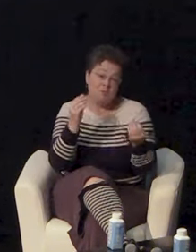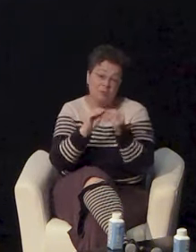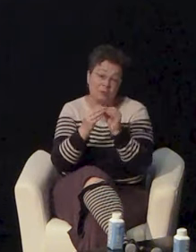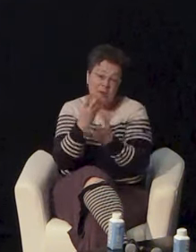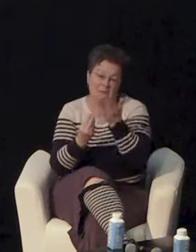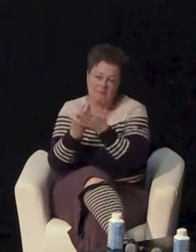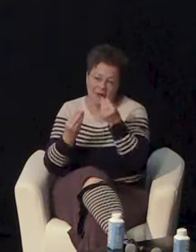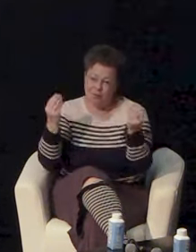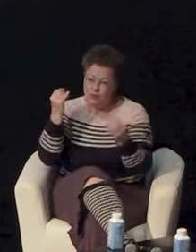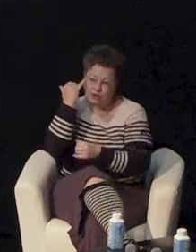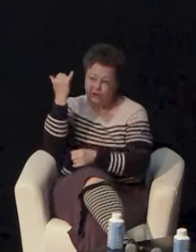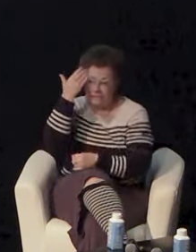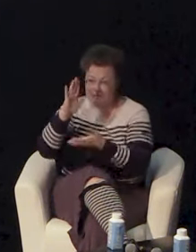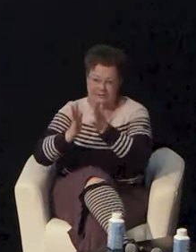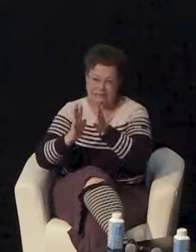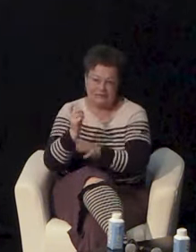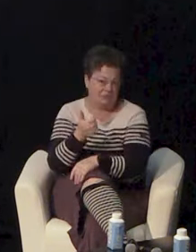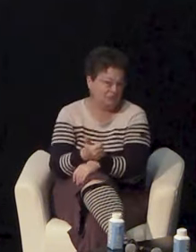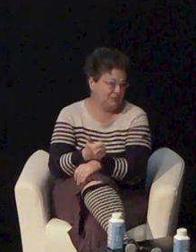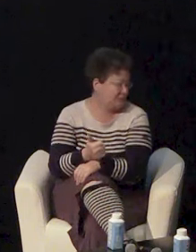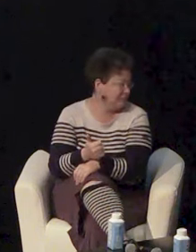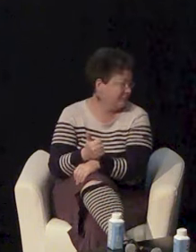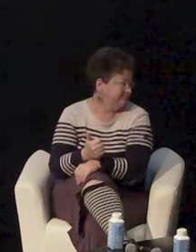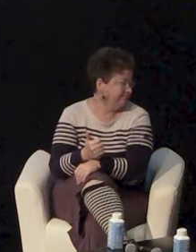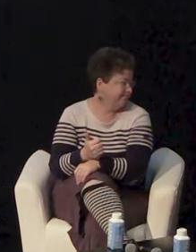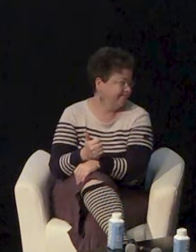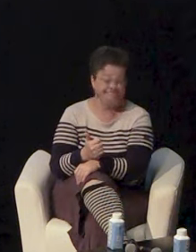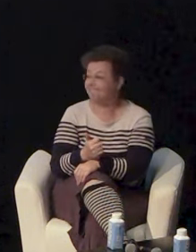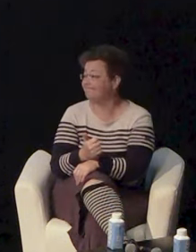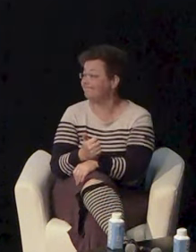ben voilà, maintenant, après,